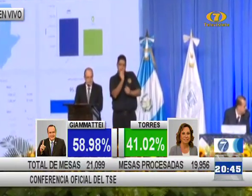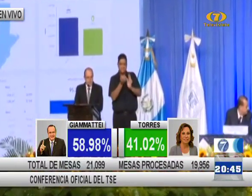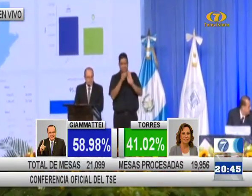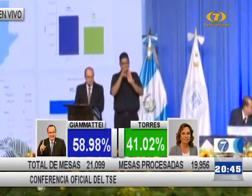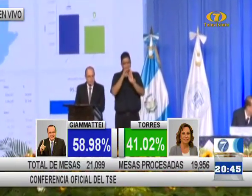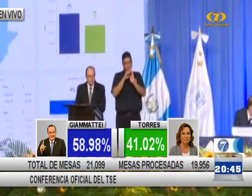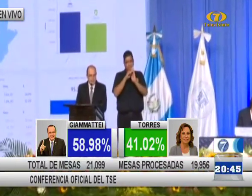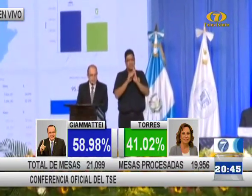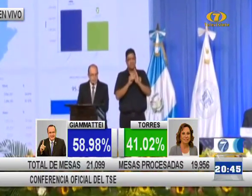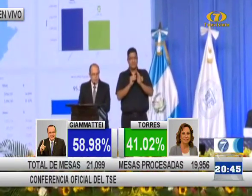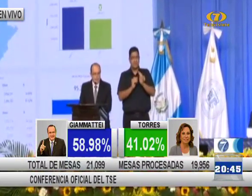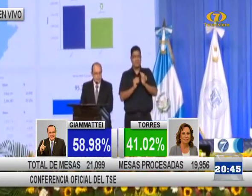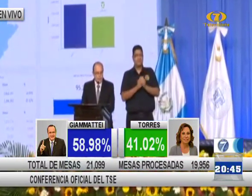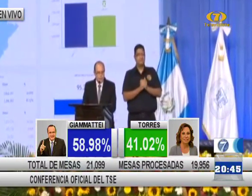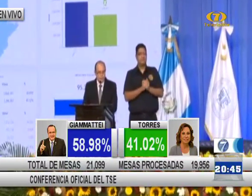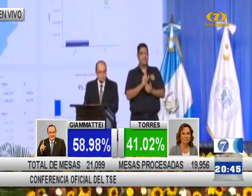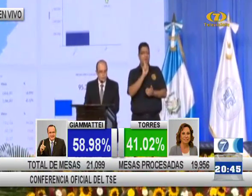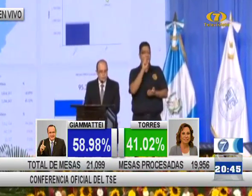1.296.243, equivalente al